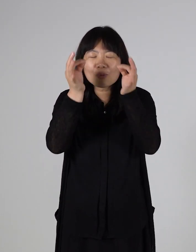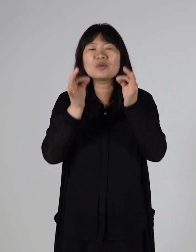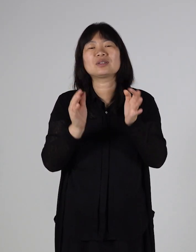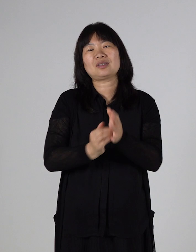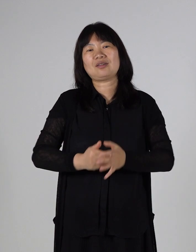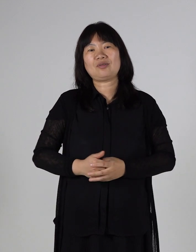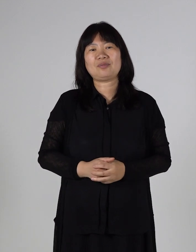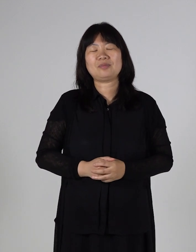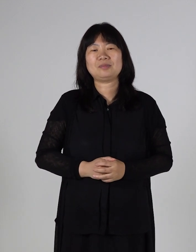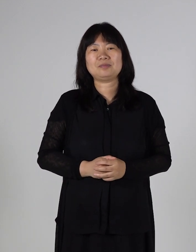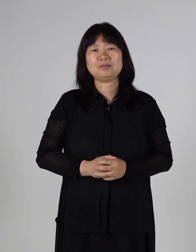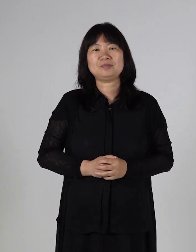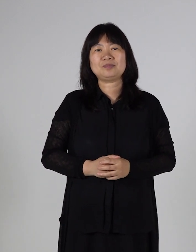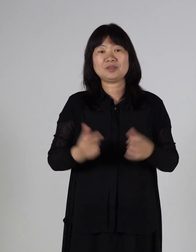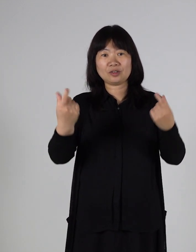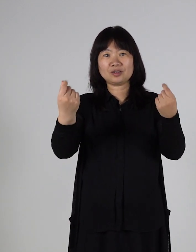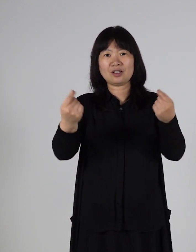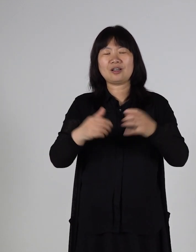그렇듯이